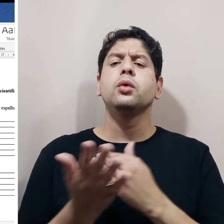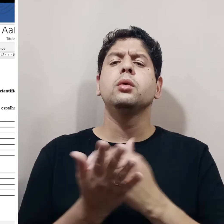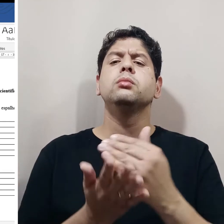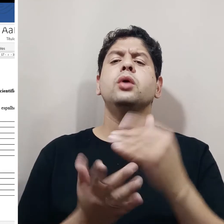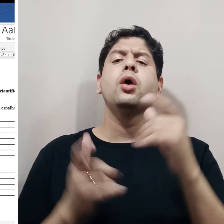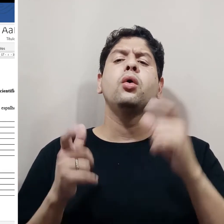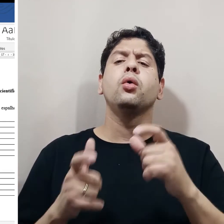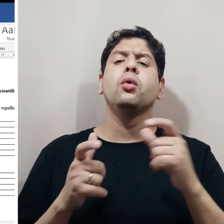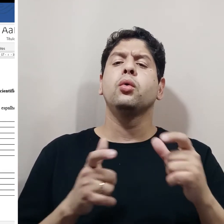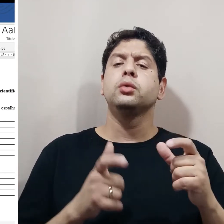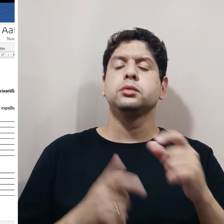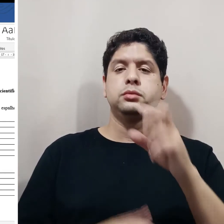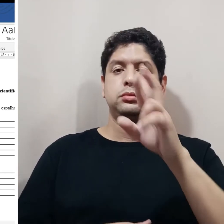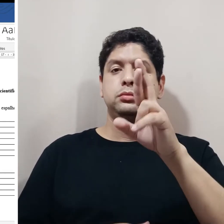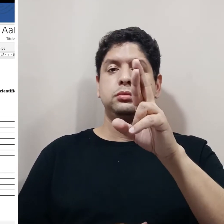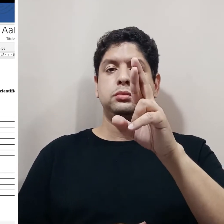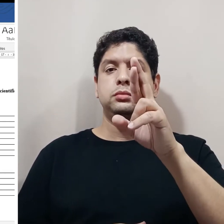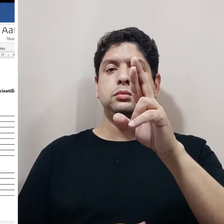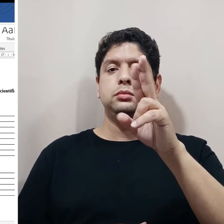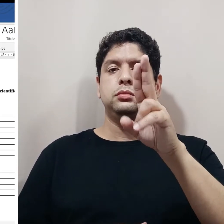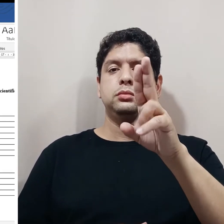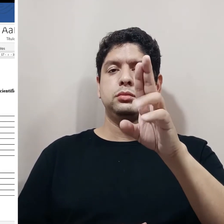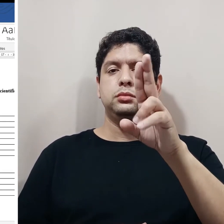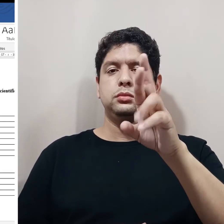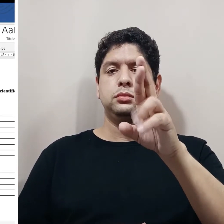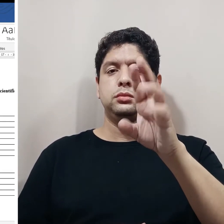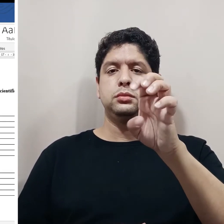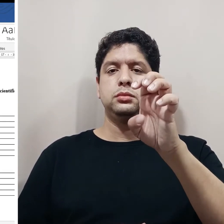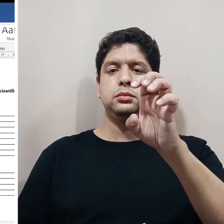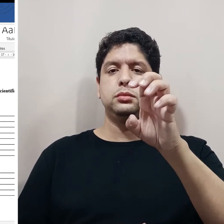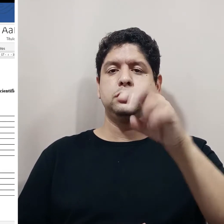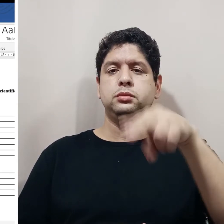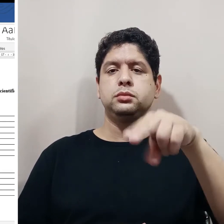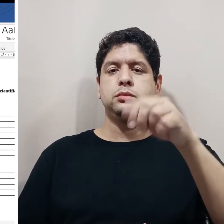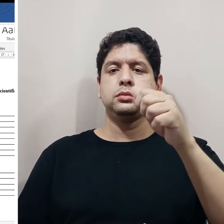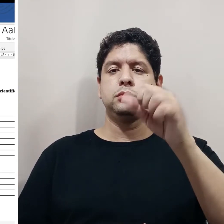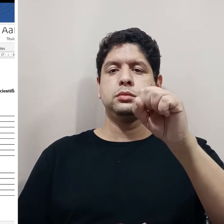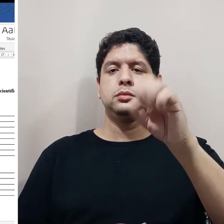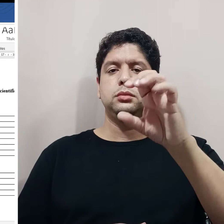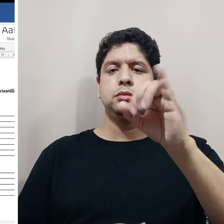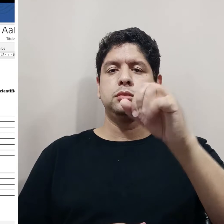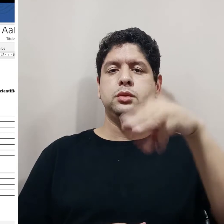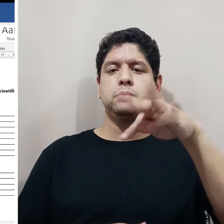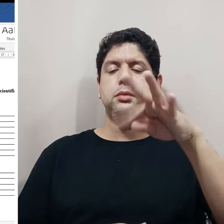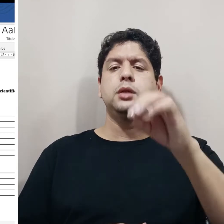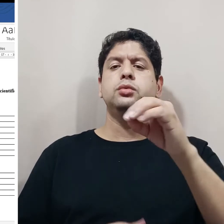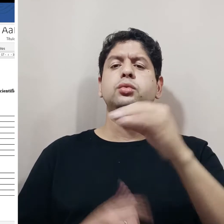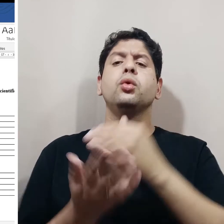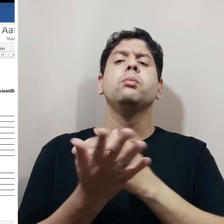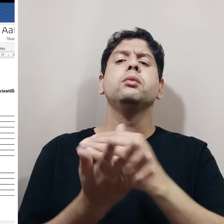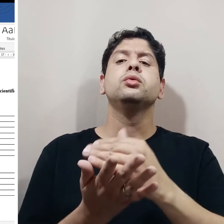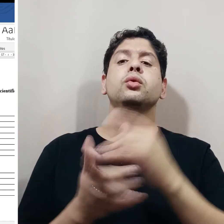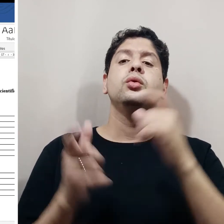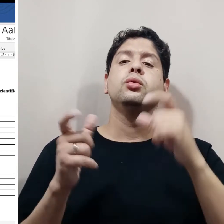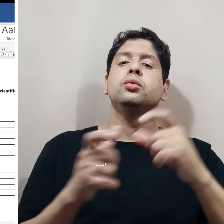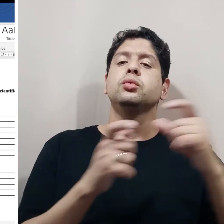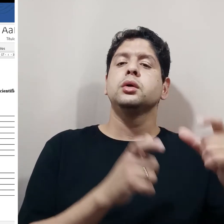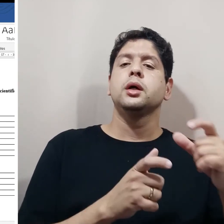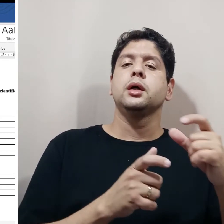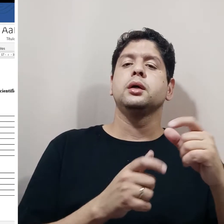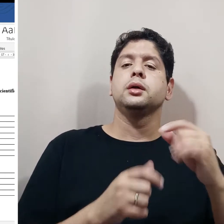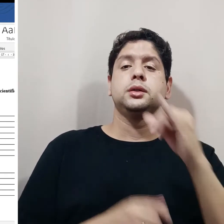de determinadas características e o início de outras. Onde o Renascimento começou? O